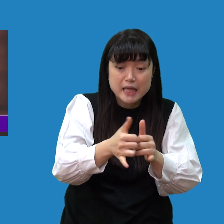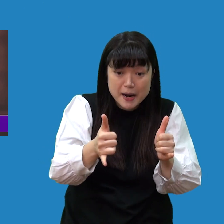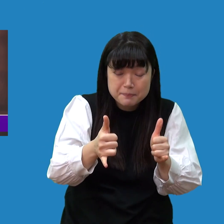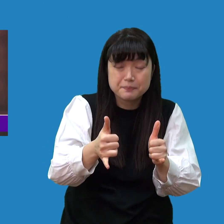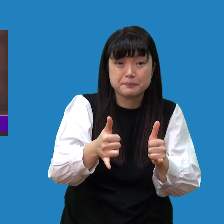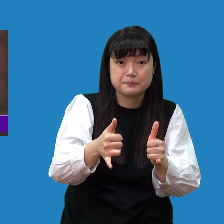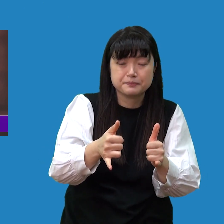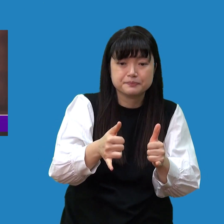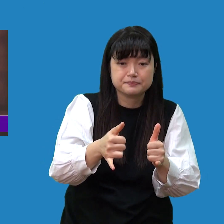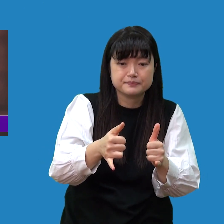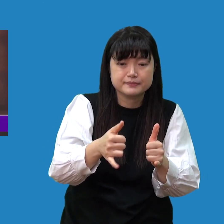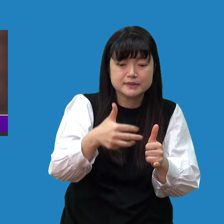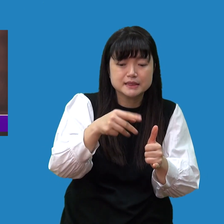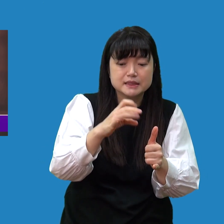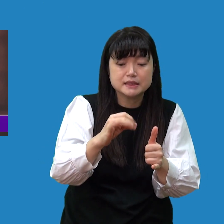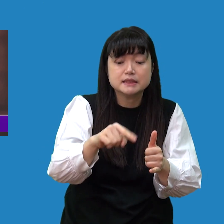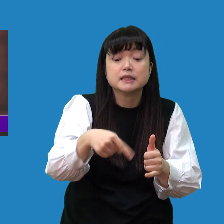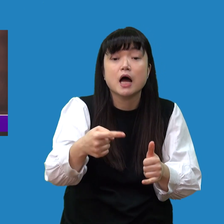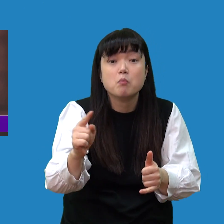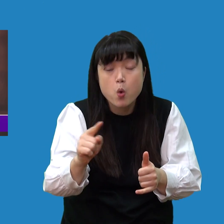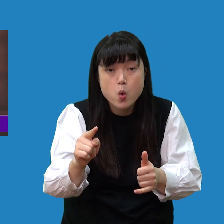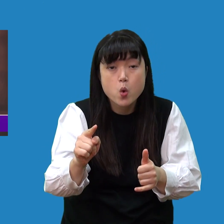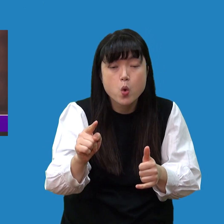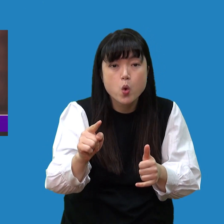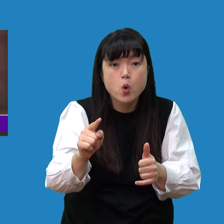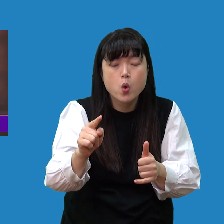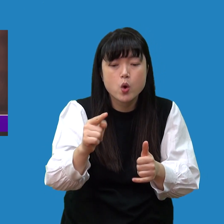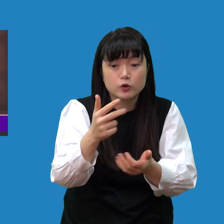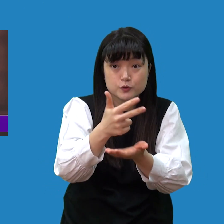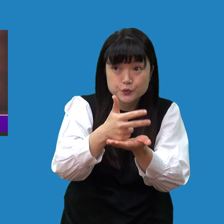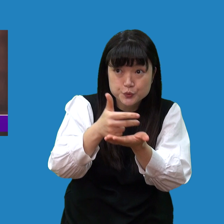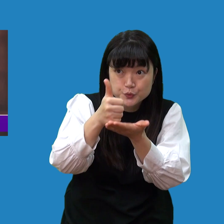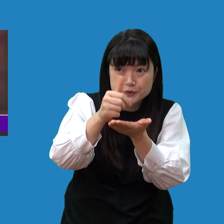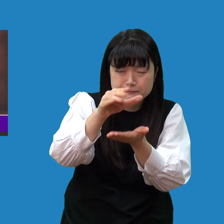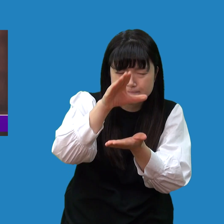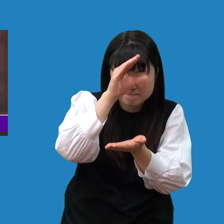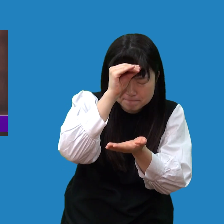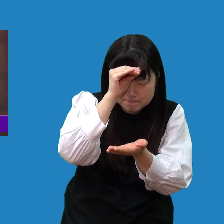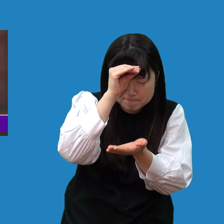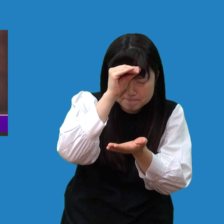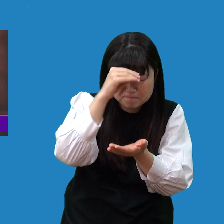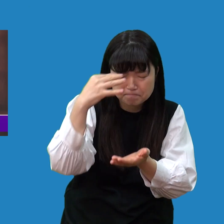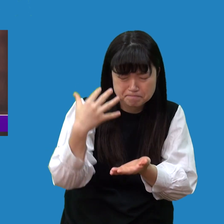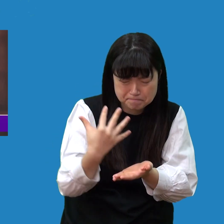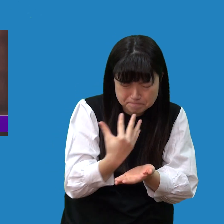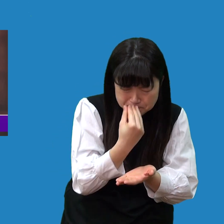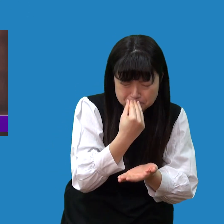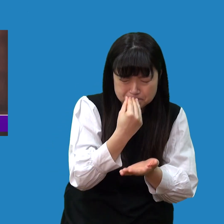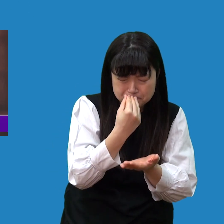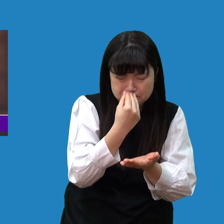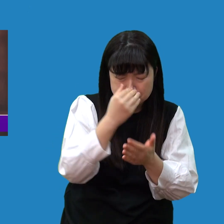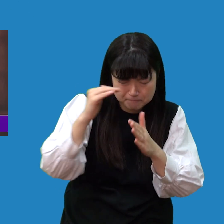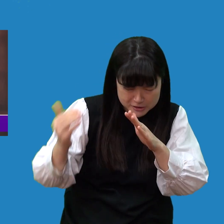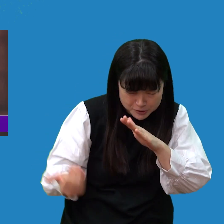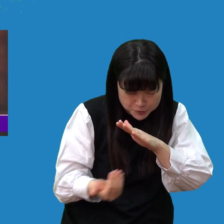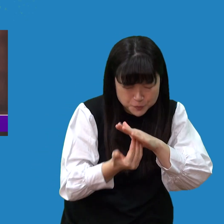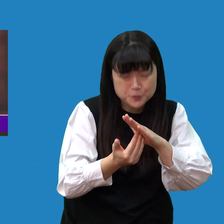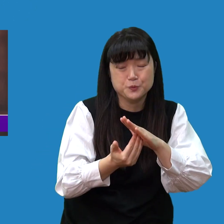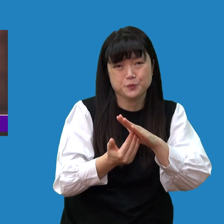칭의에 따라오는 다음 단계로 주님을 닮아가 거룩함을 이루어가는